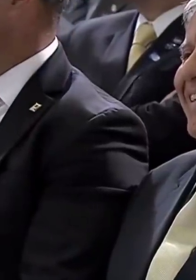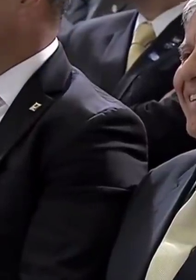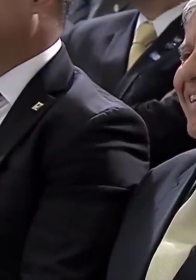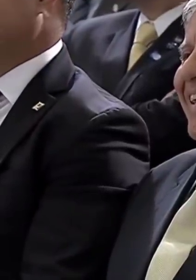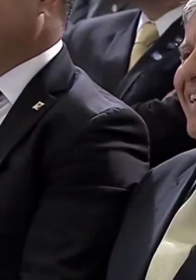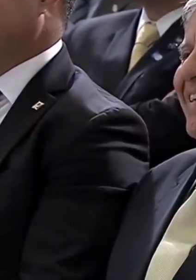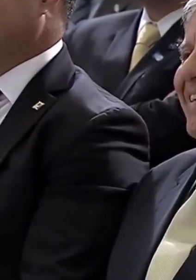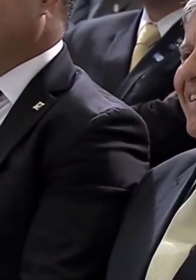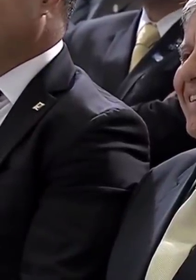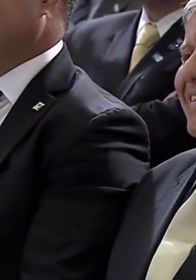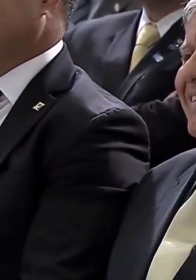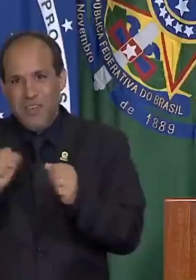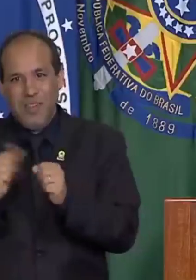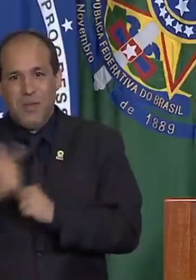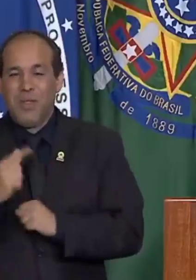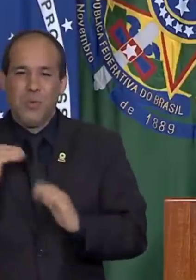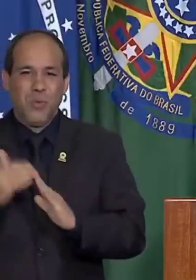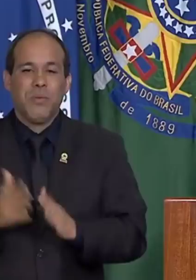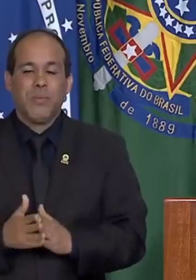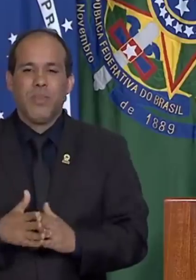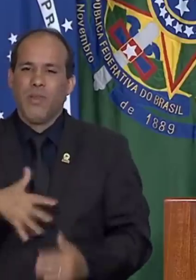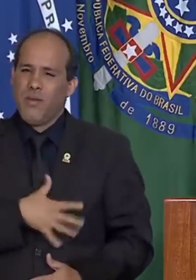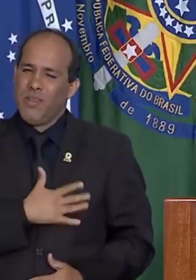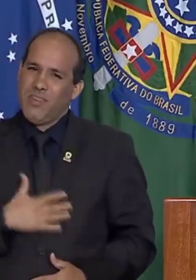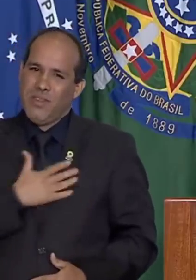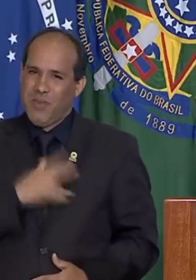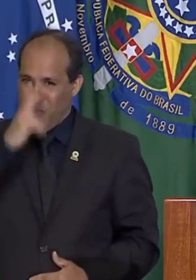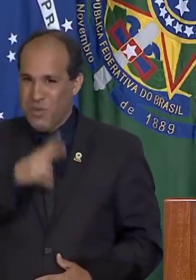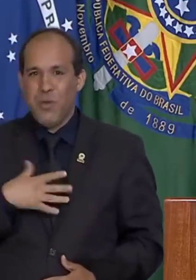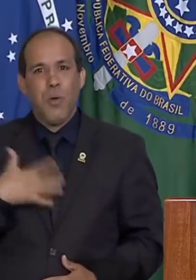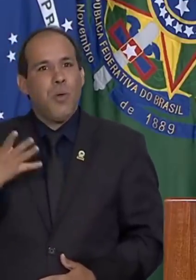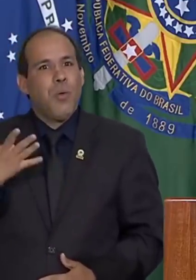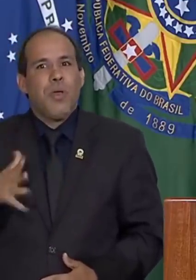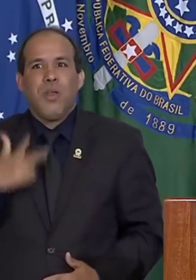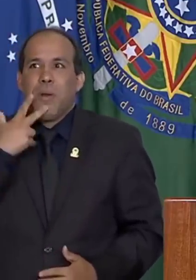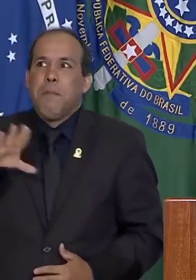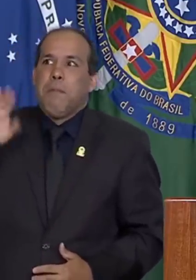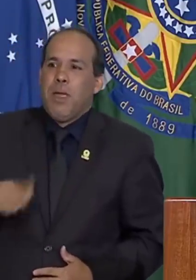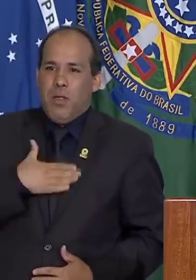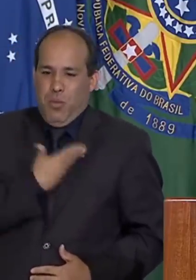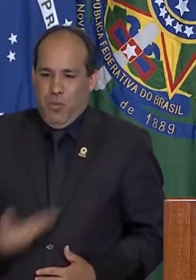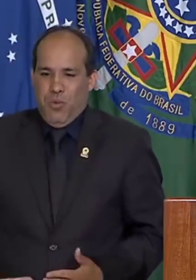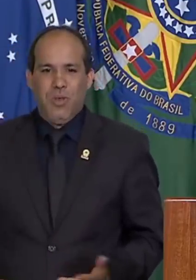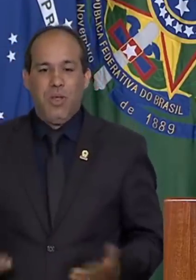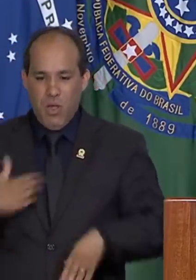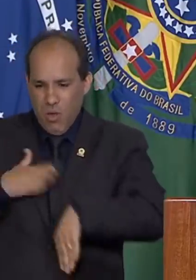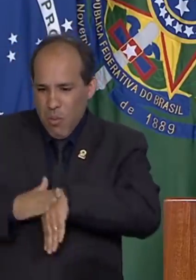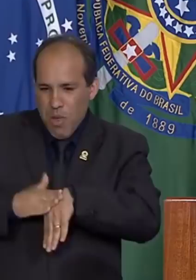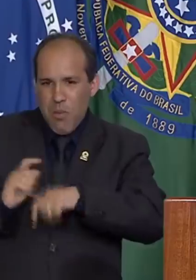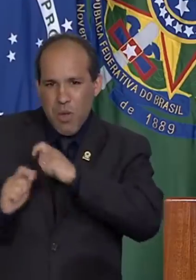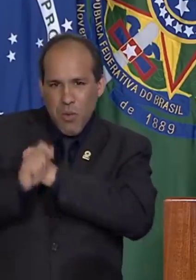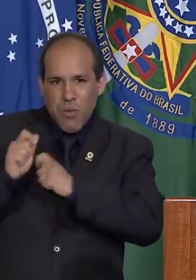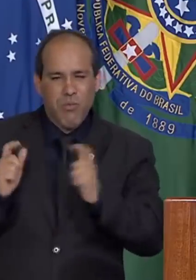E realmente é uma satisfação muito grande. Eu não quero falar bem do meu governo, que a gente não costuma se elogiar,